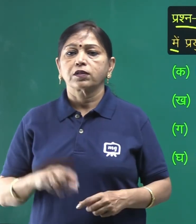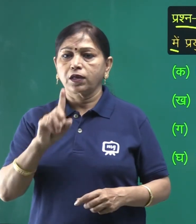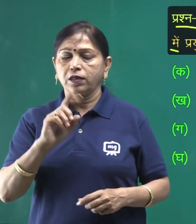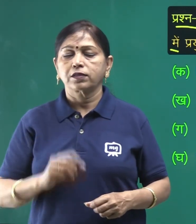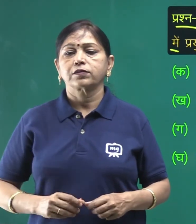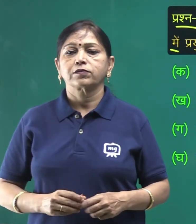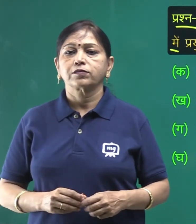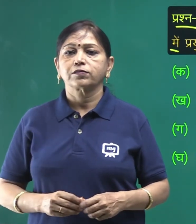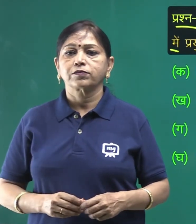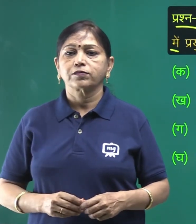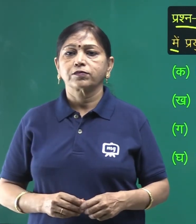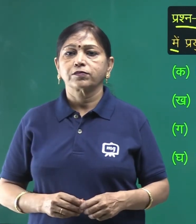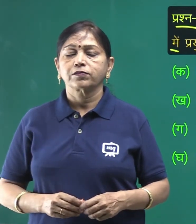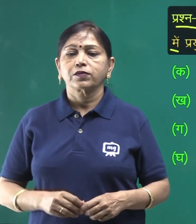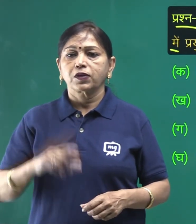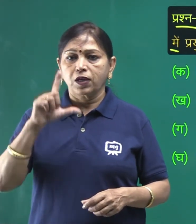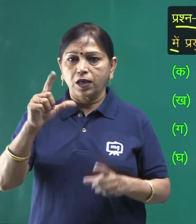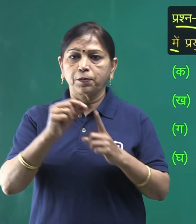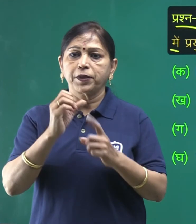1 LPG,